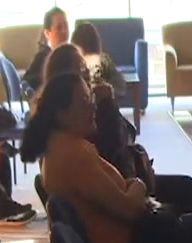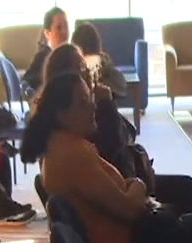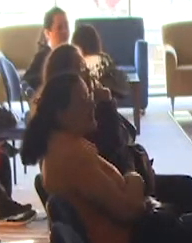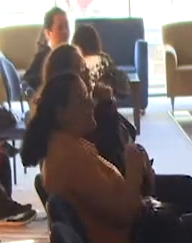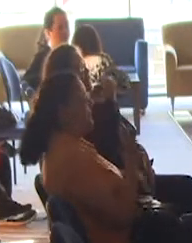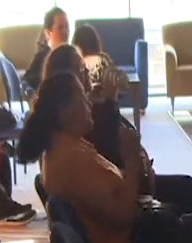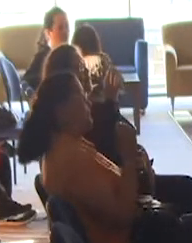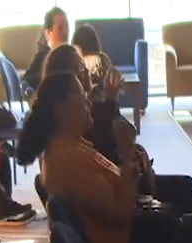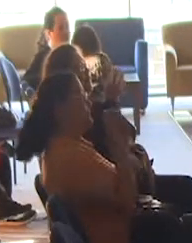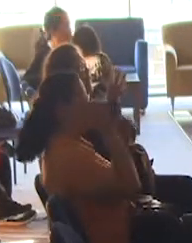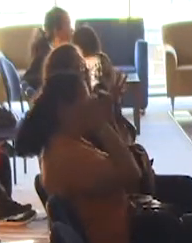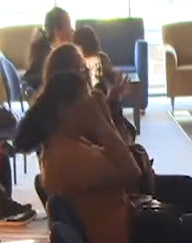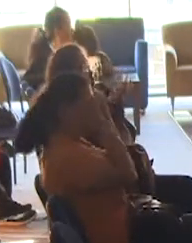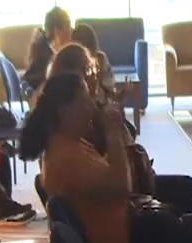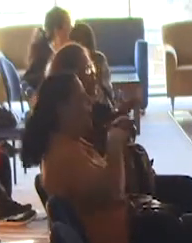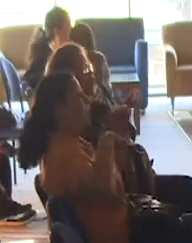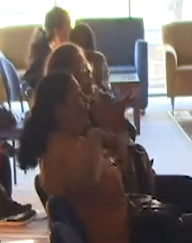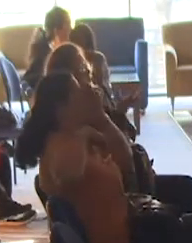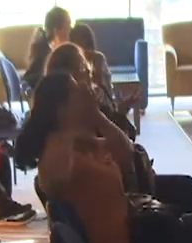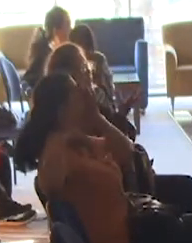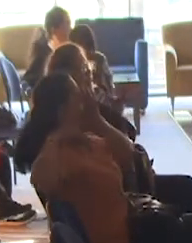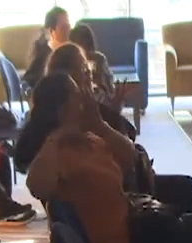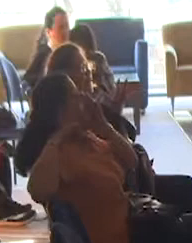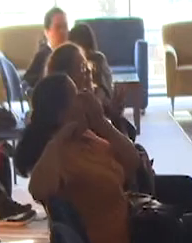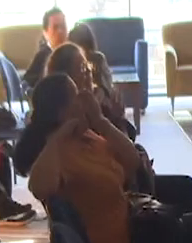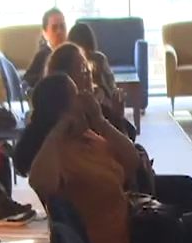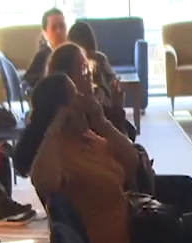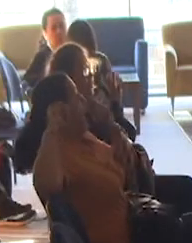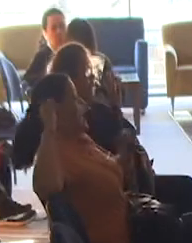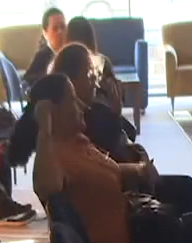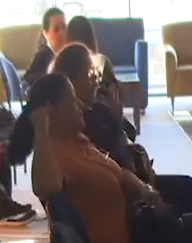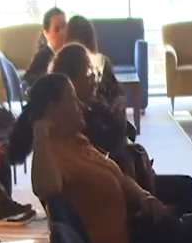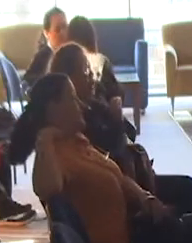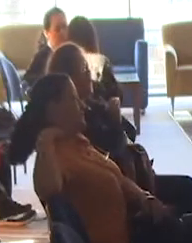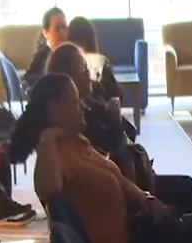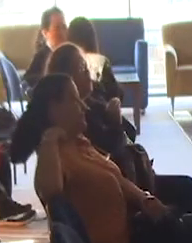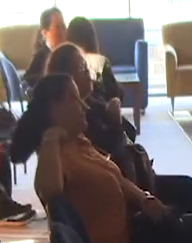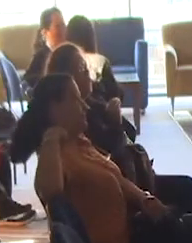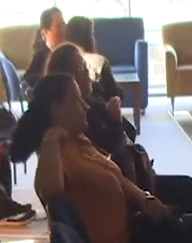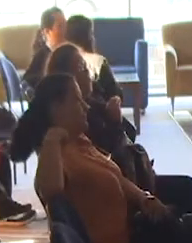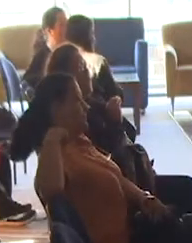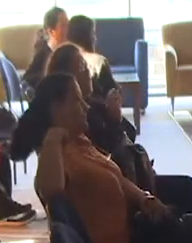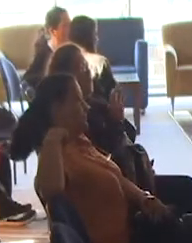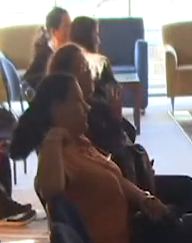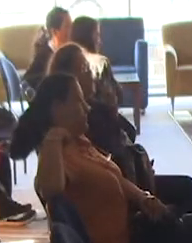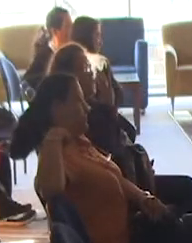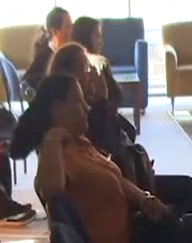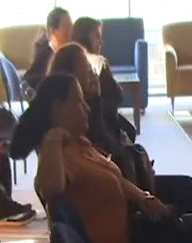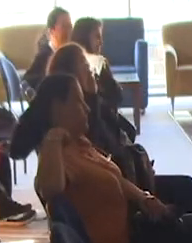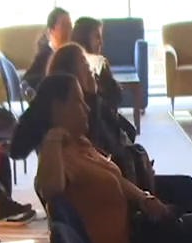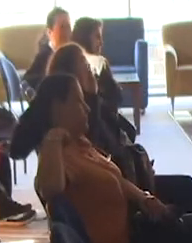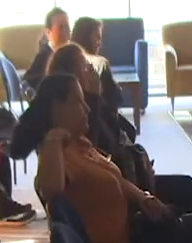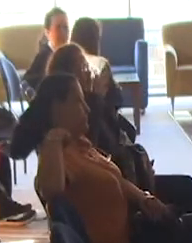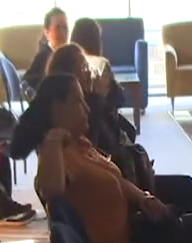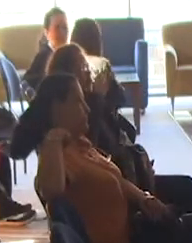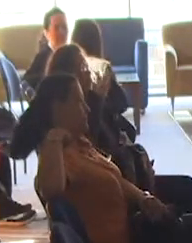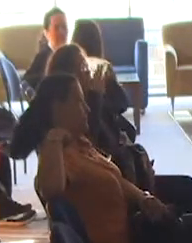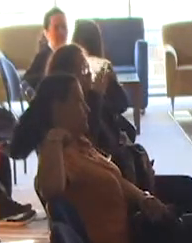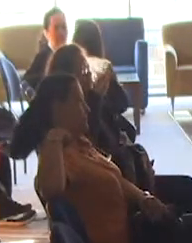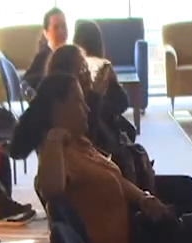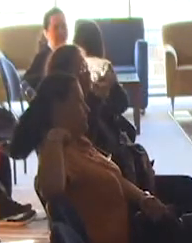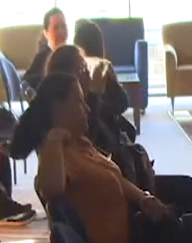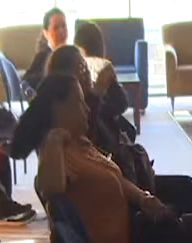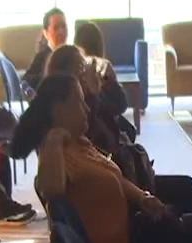¿Se me explica? Sí. Porque es que de todas maneras, si nosotros podemos estar aquí, pues, formándonos, sin embargo, si